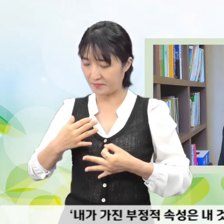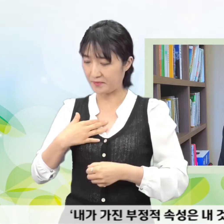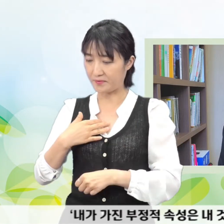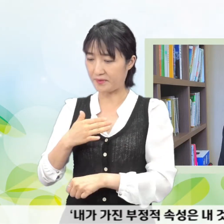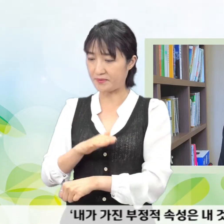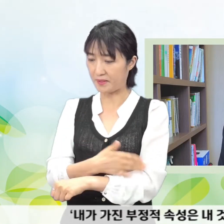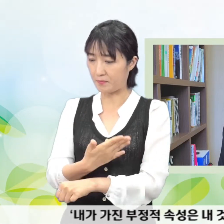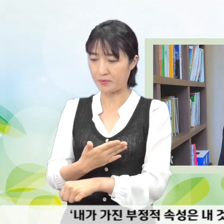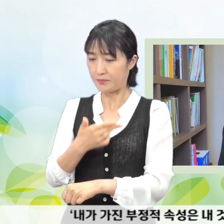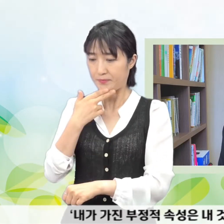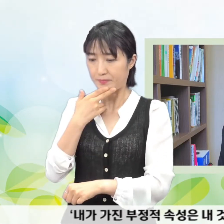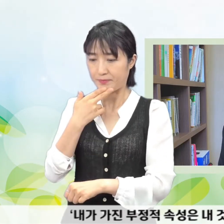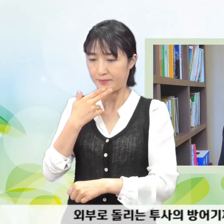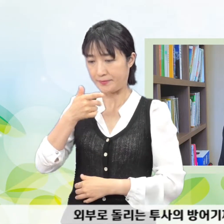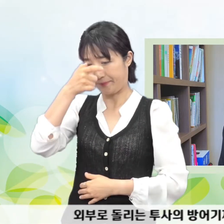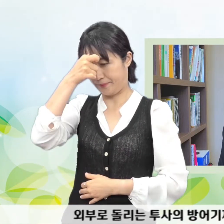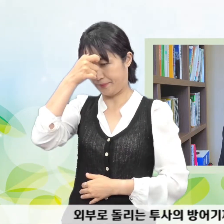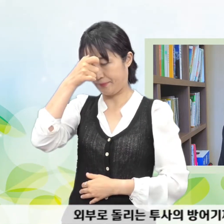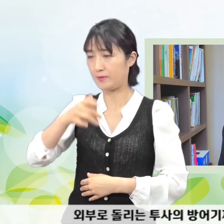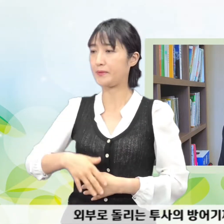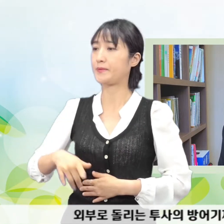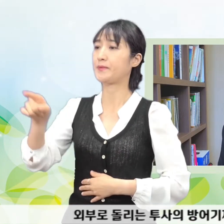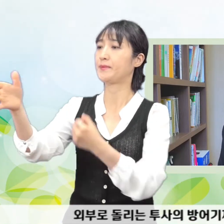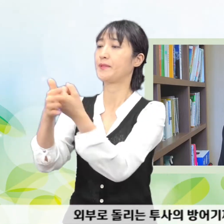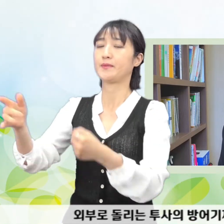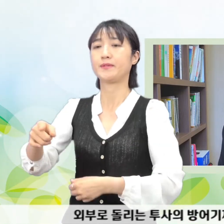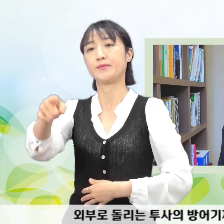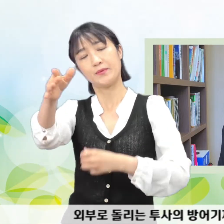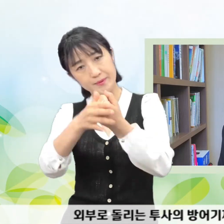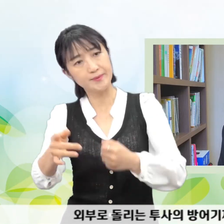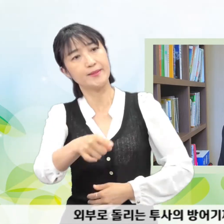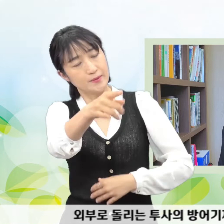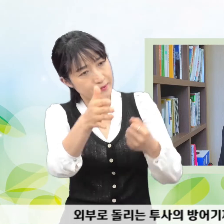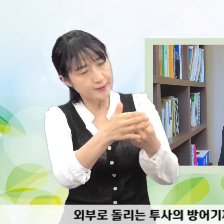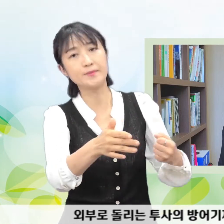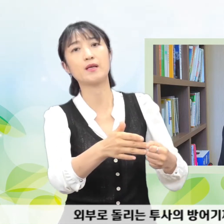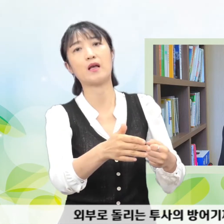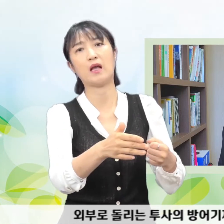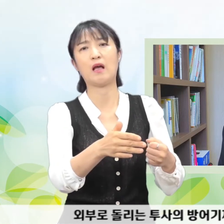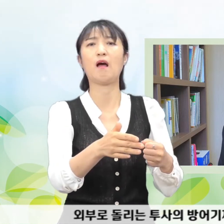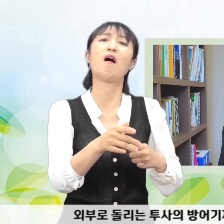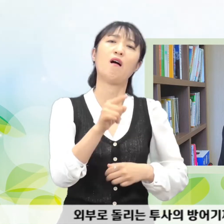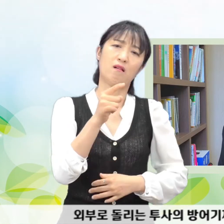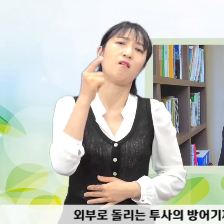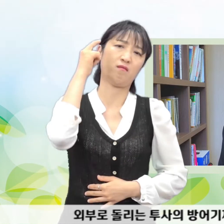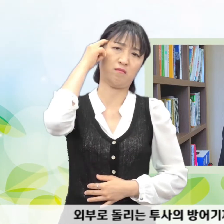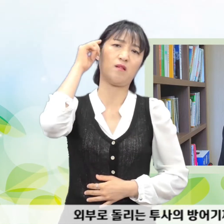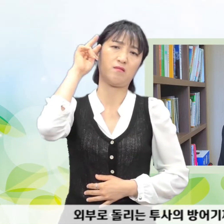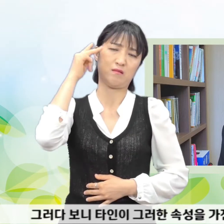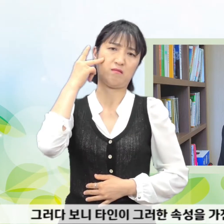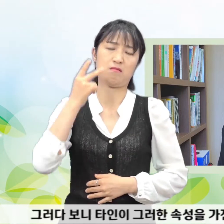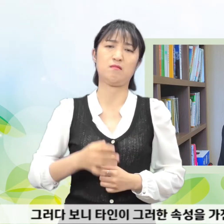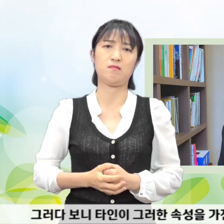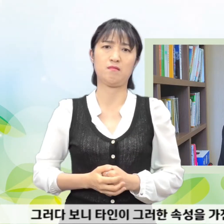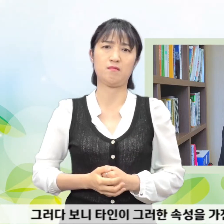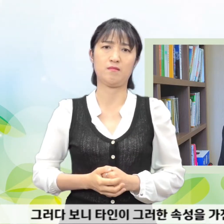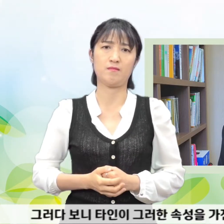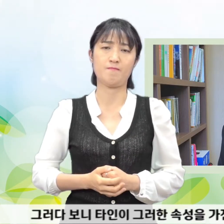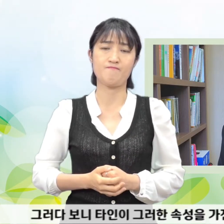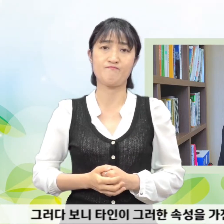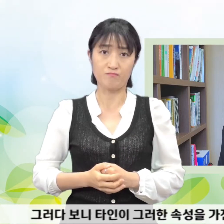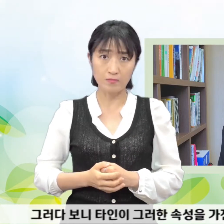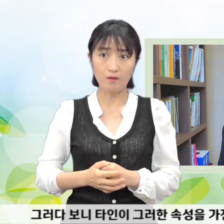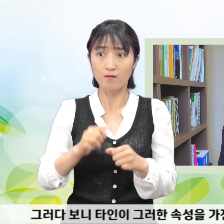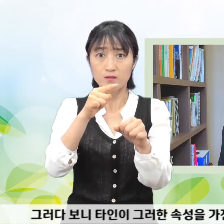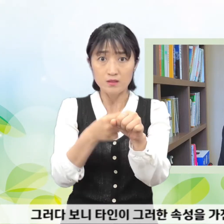부정적 속성은 내 것이 아니야. 그래서 외부로 돌려버리는 투사의 방어 기제를 굉장히 많이 사용을 하고, 그러다 보니까 그게